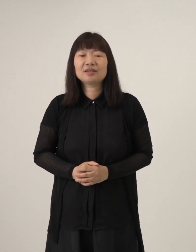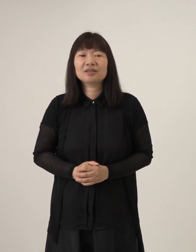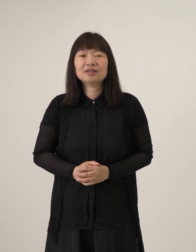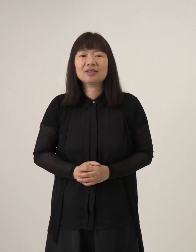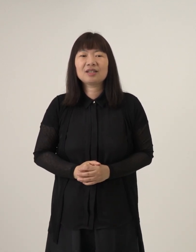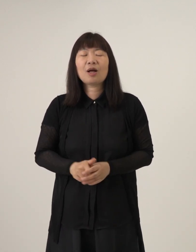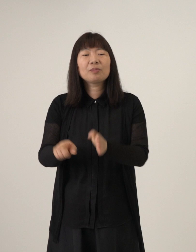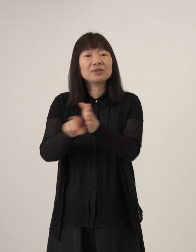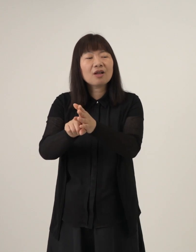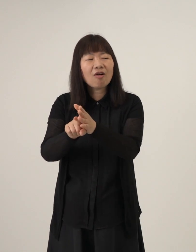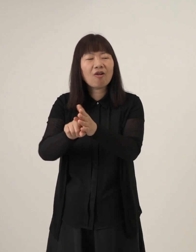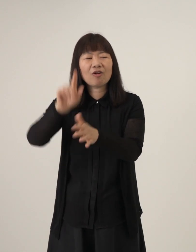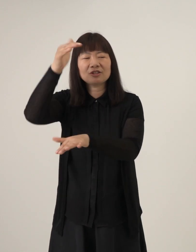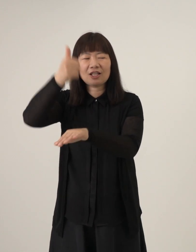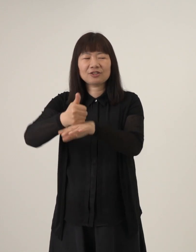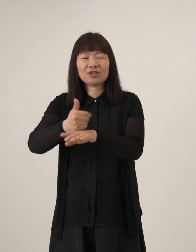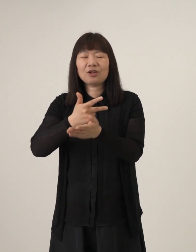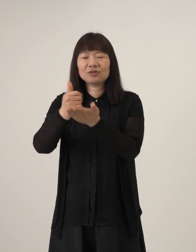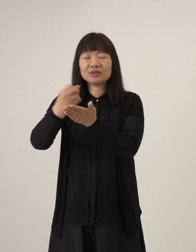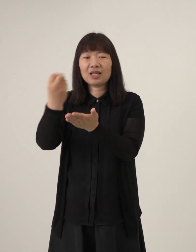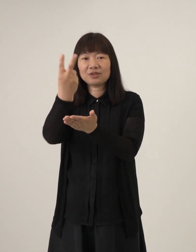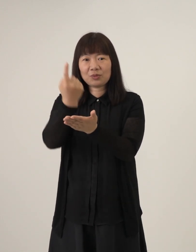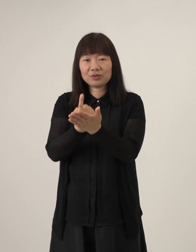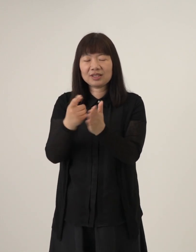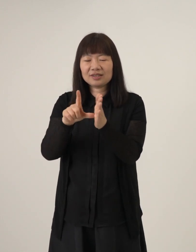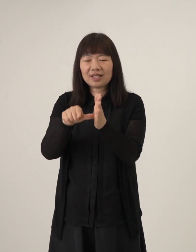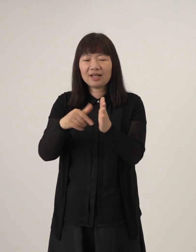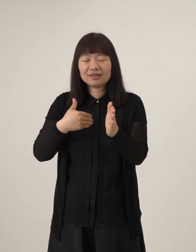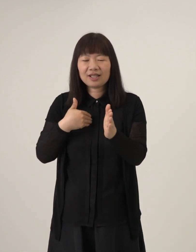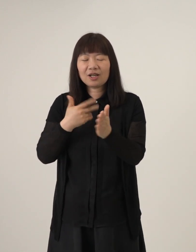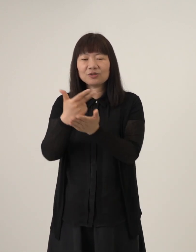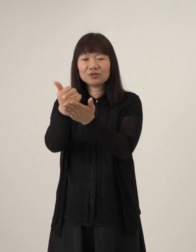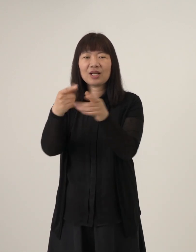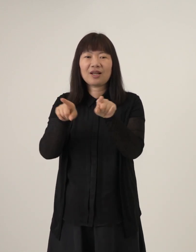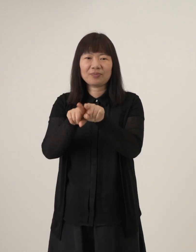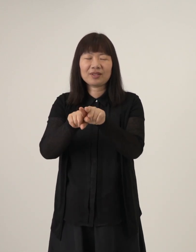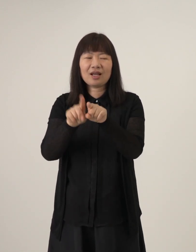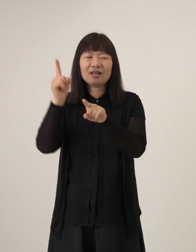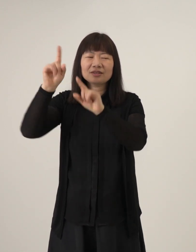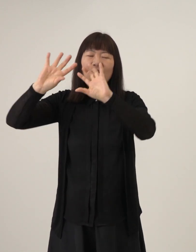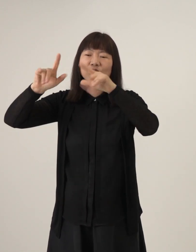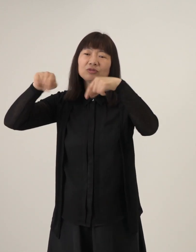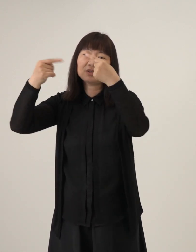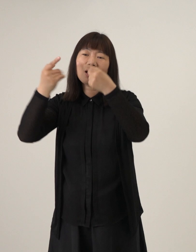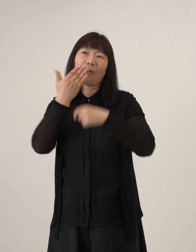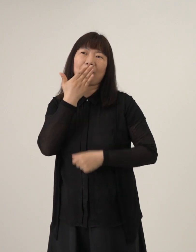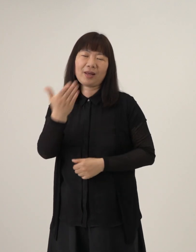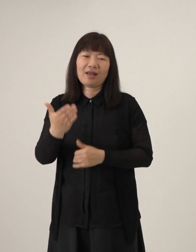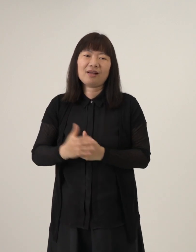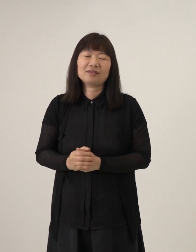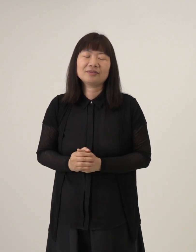그 믿어야만 나중에 주님이 다시 오실 때 내가 주님과 함께 천국에 갈 수 있어.